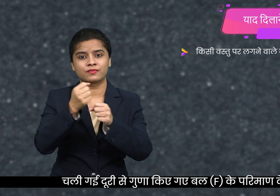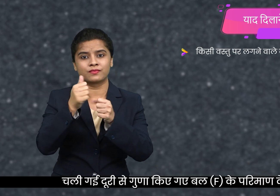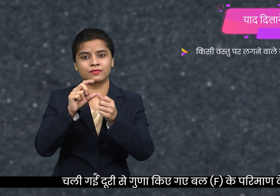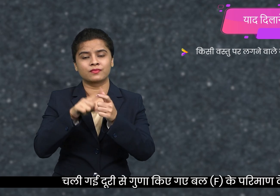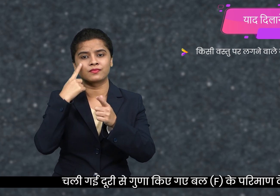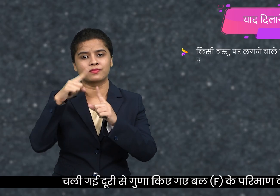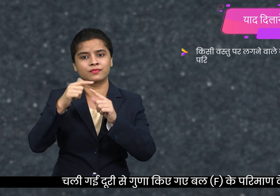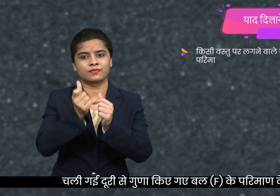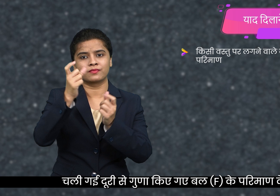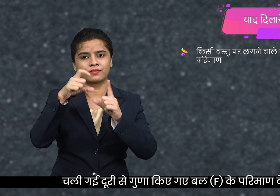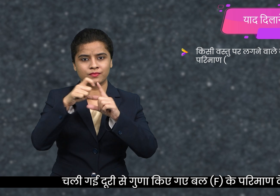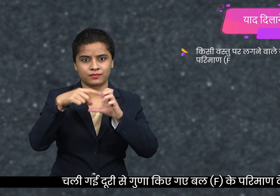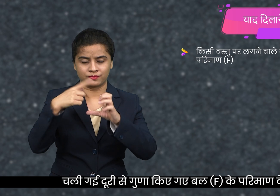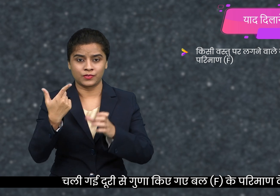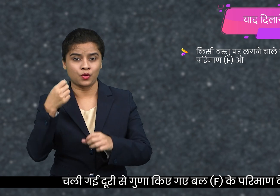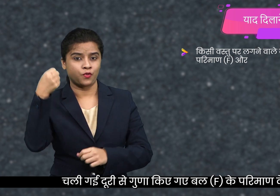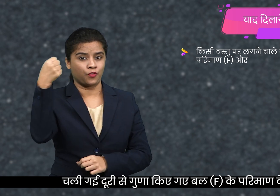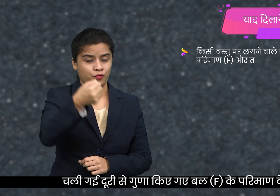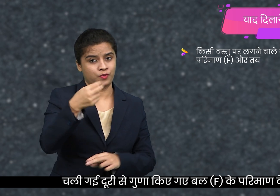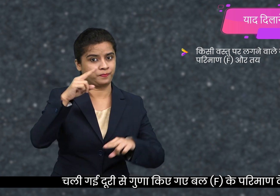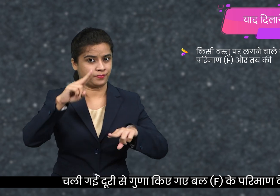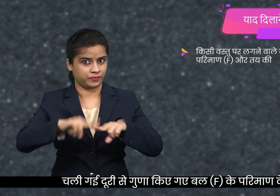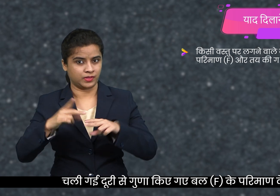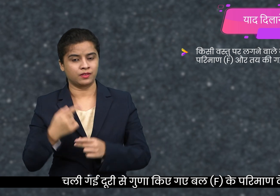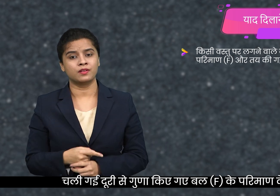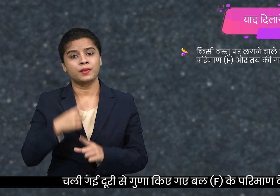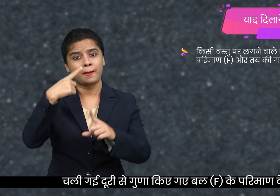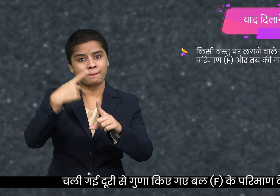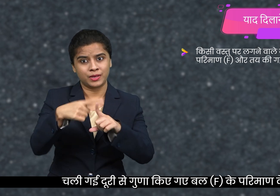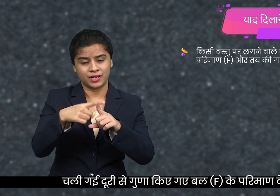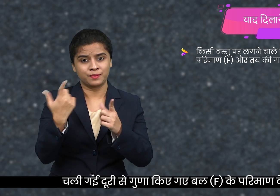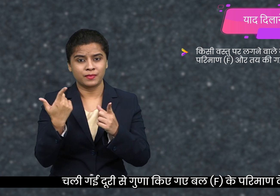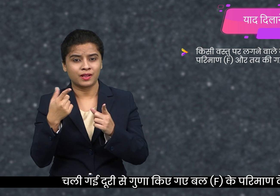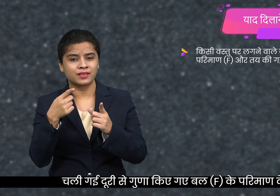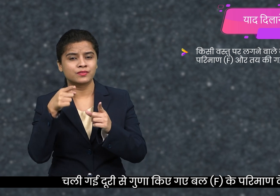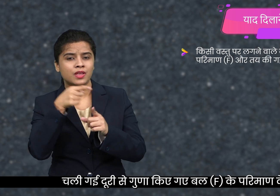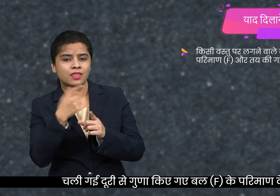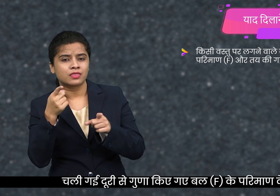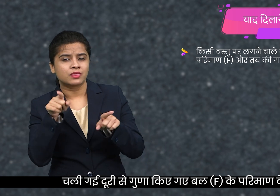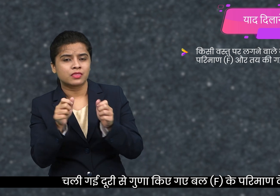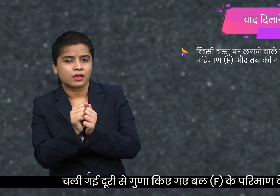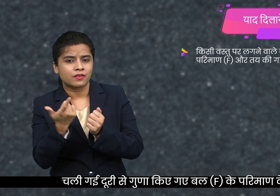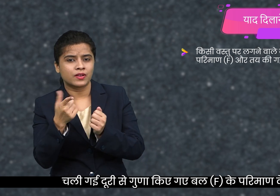गई दूरी से गुणा किए गए बल F के परिमाण के बराबर होता है।